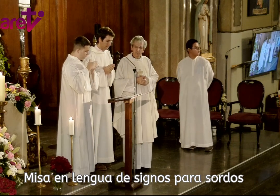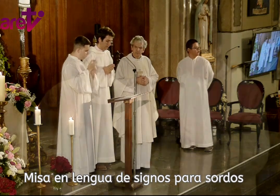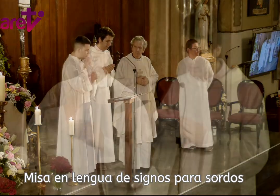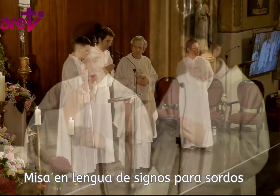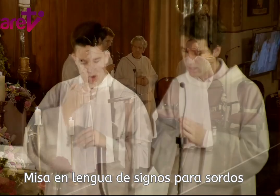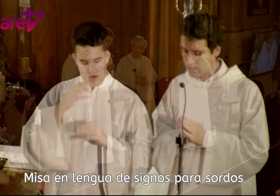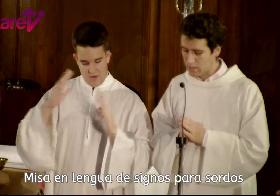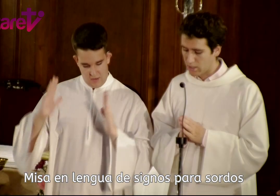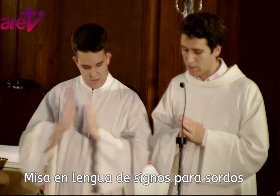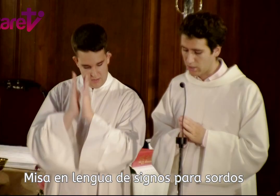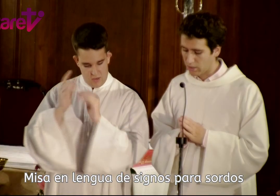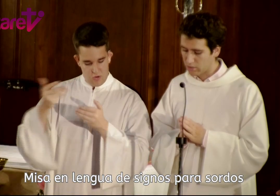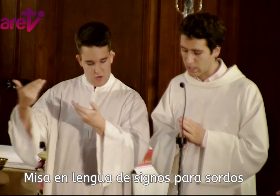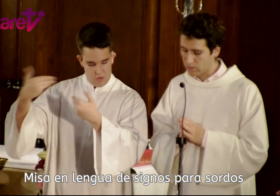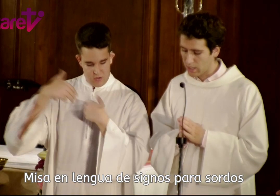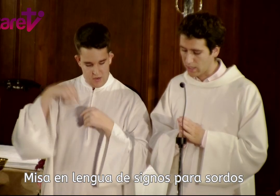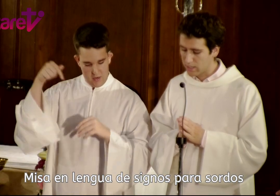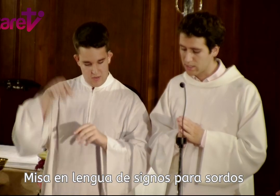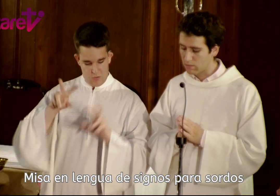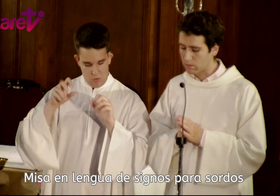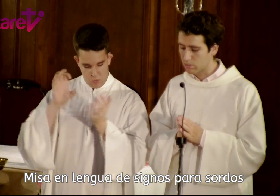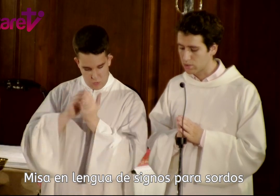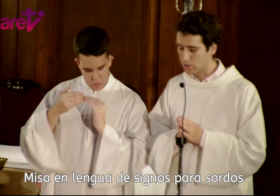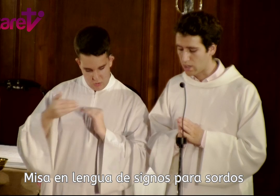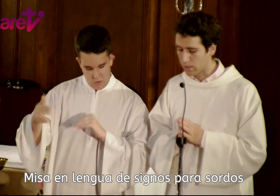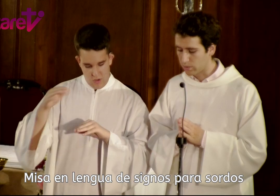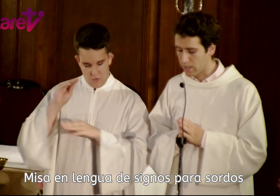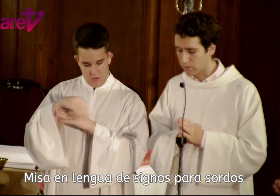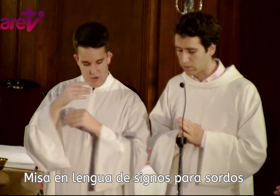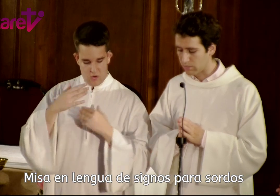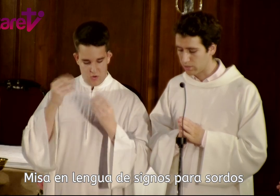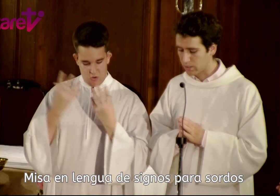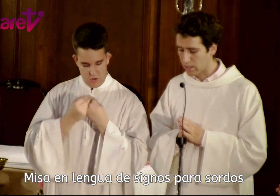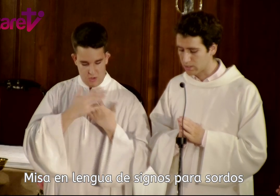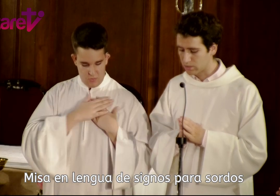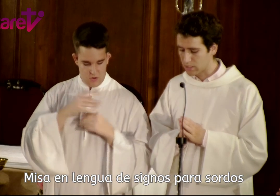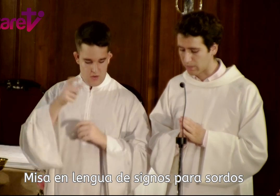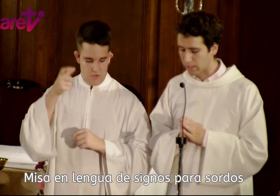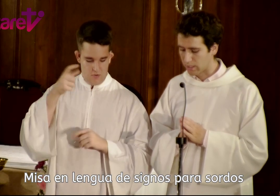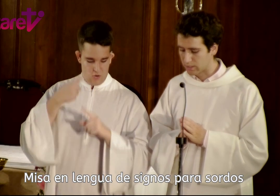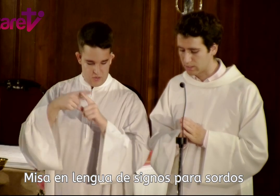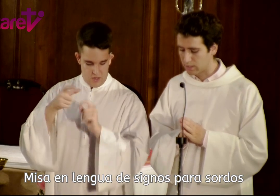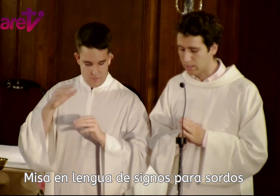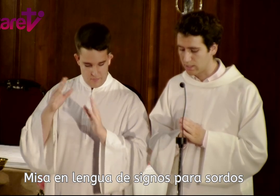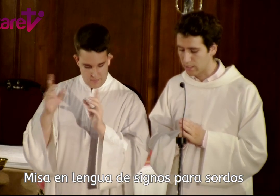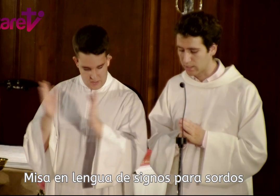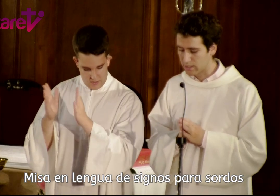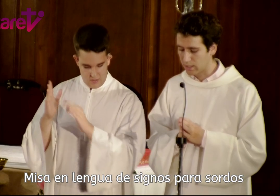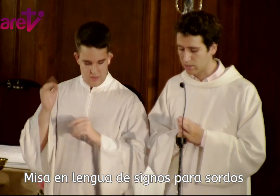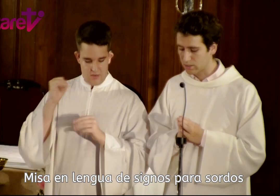santidad, nos ayude en este nuevo curso a cuidar con amor las cosas pequeñas y ser testigos